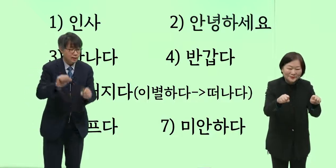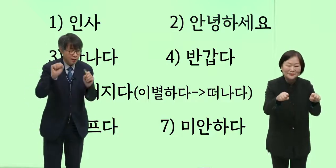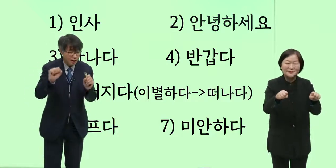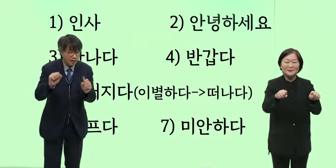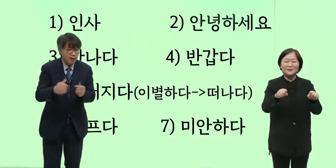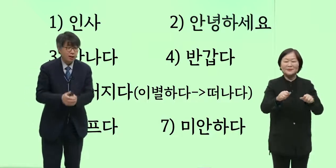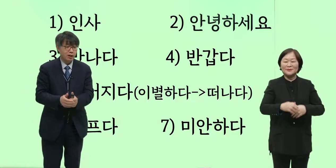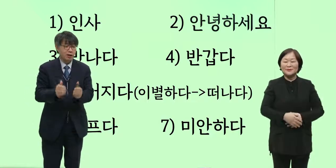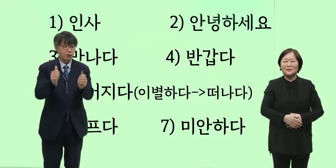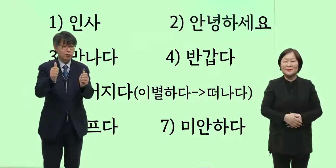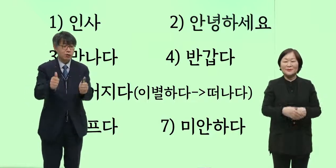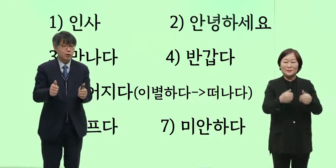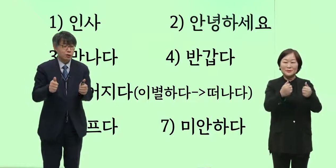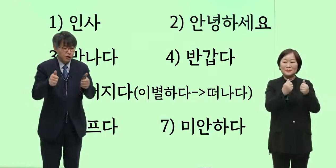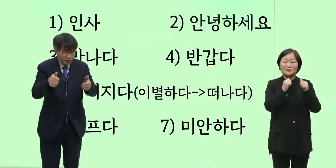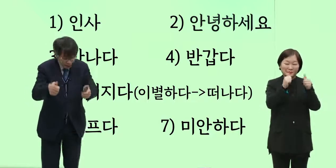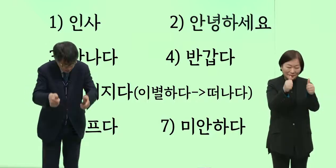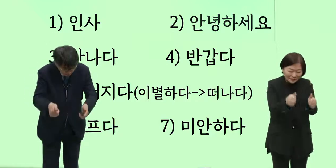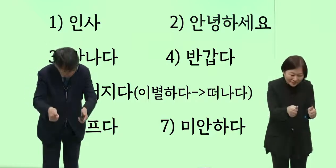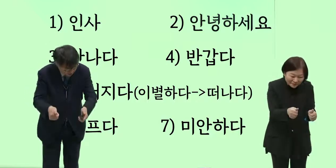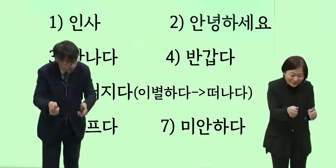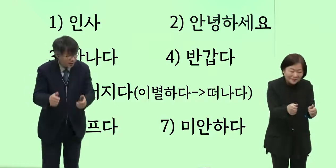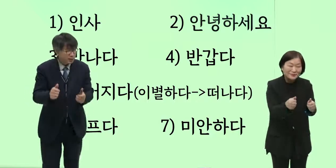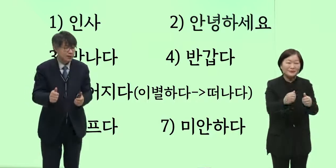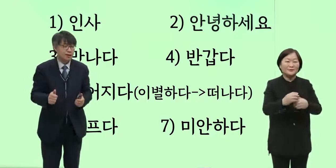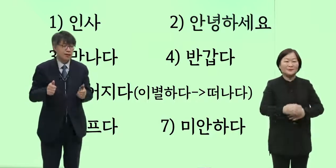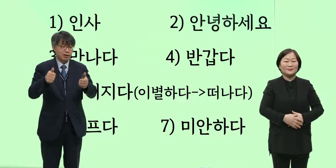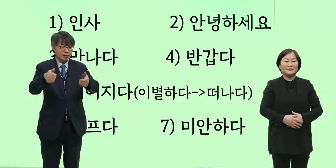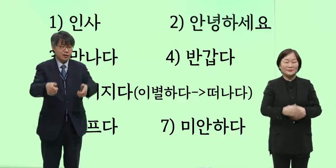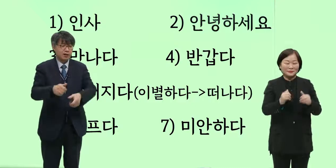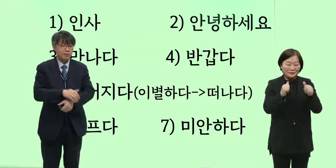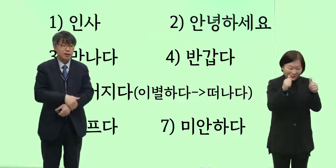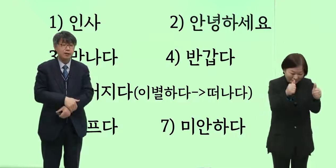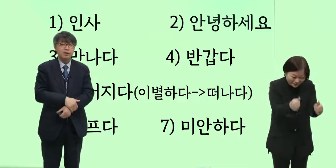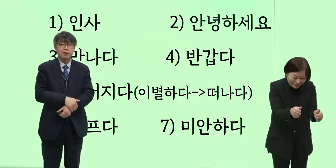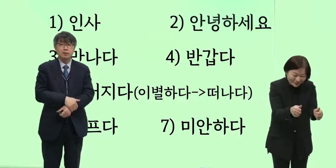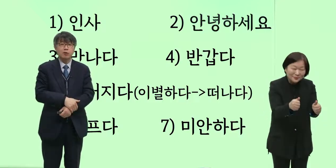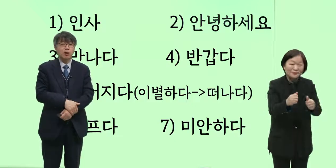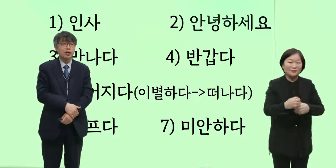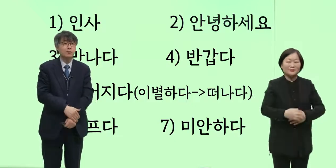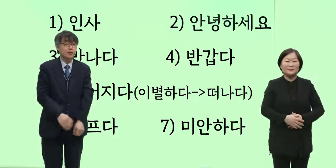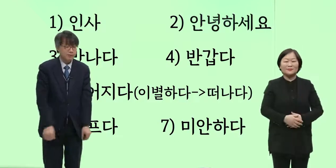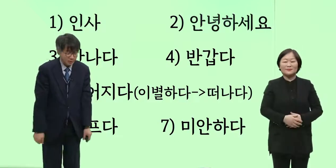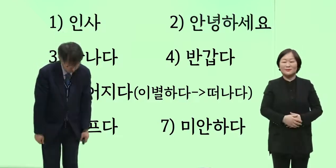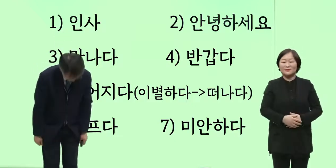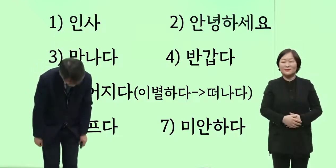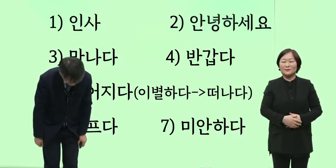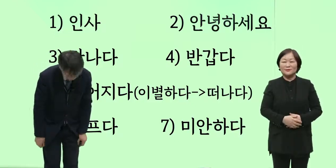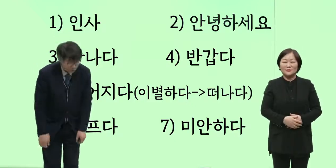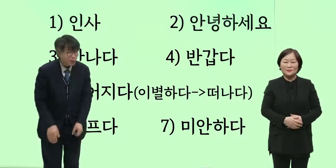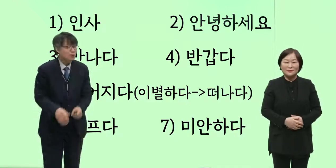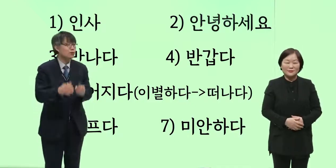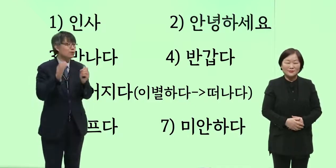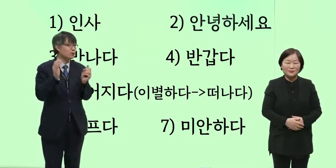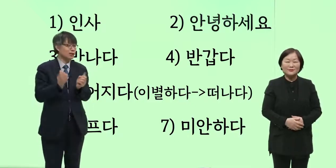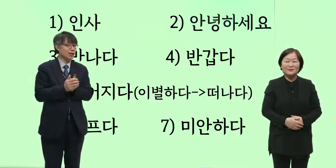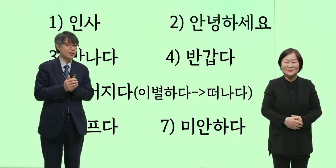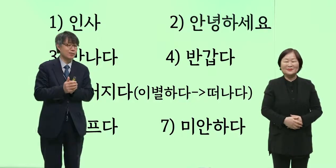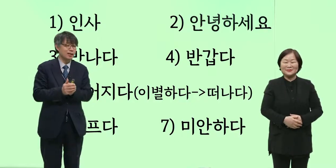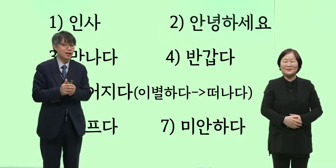인사 이렇게 하고요. 또 이렇게 인사도 합니다. 네, 인사 이렇게 합니다. 자, 뭐 아니면 이렇게 하셔도 충분히 이해가 됩니다.